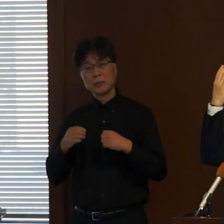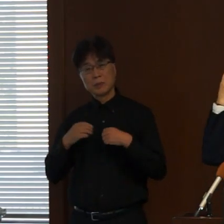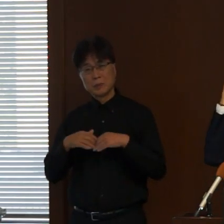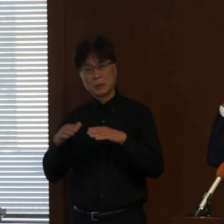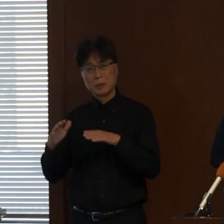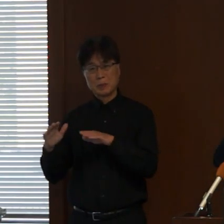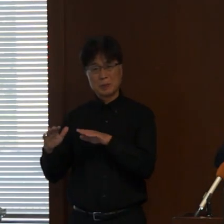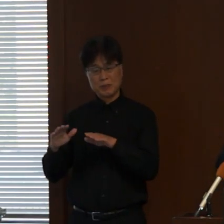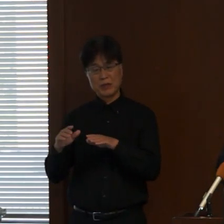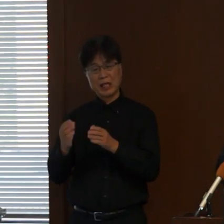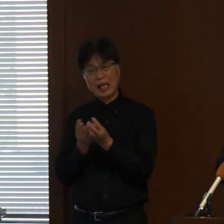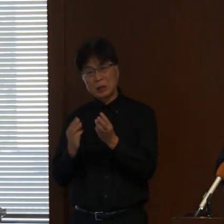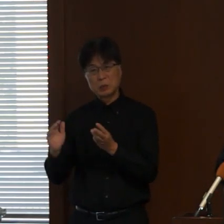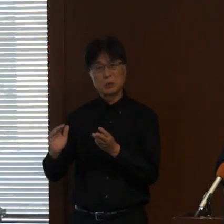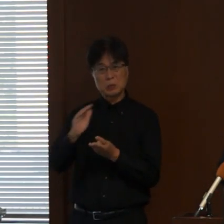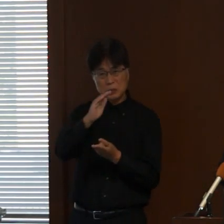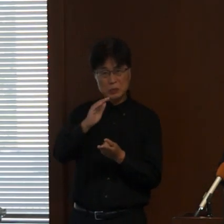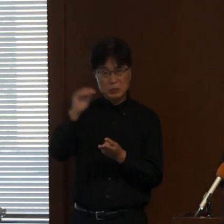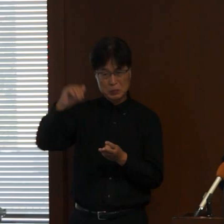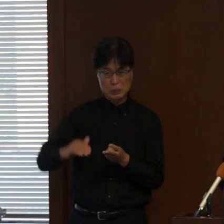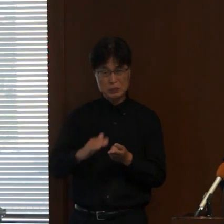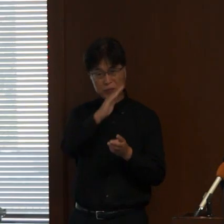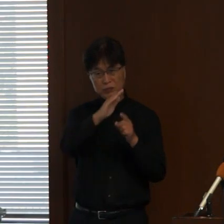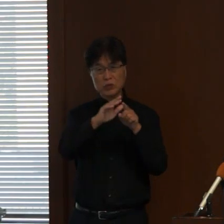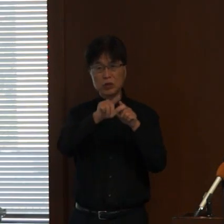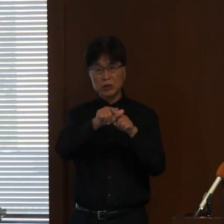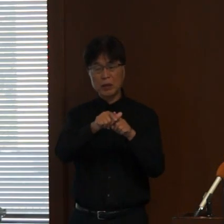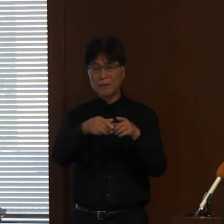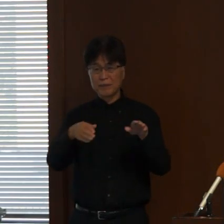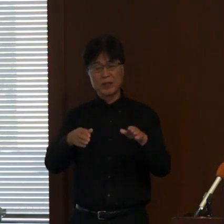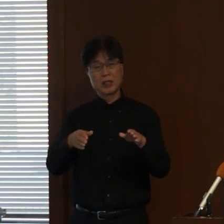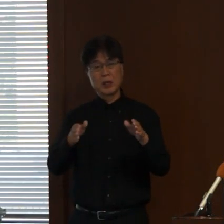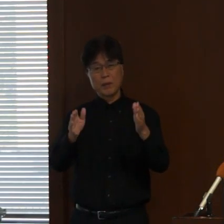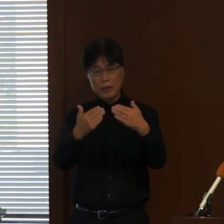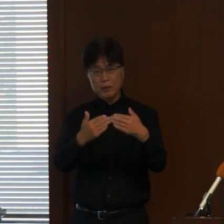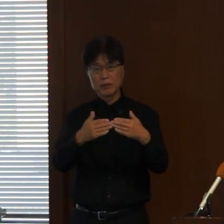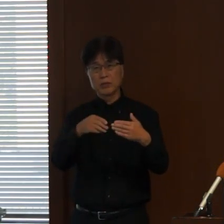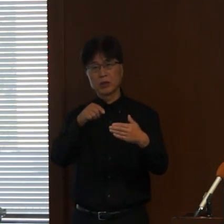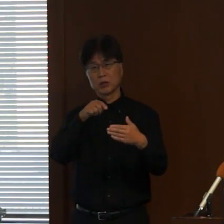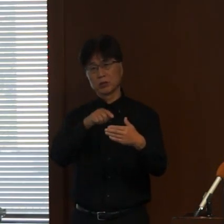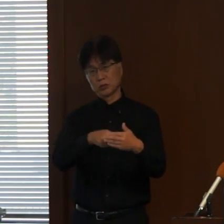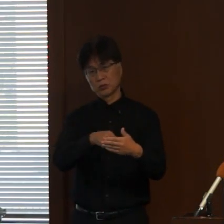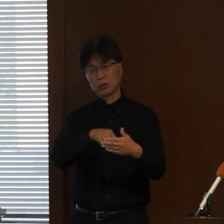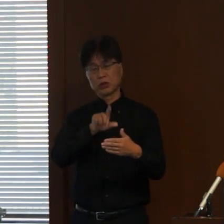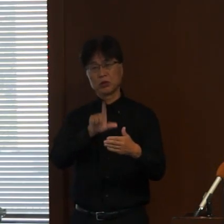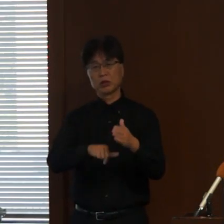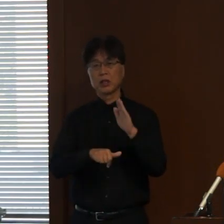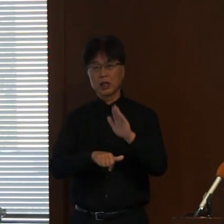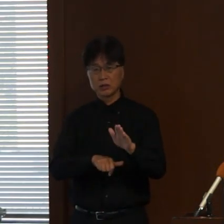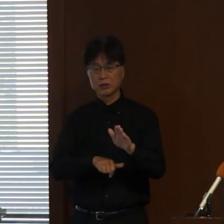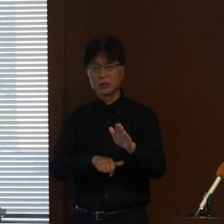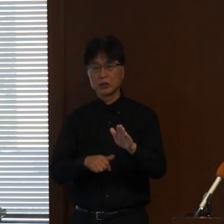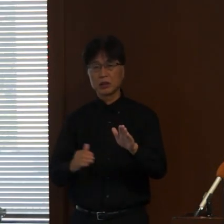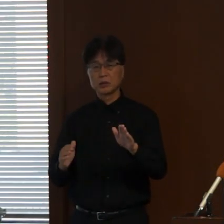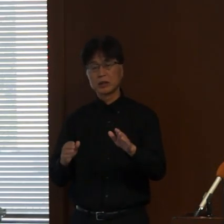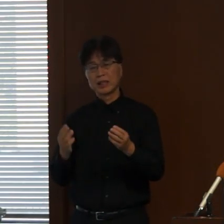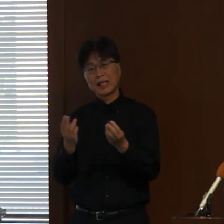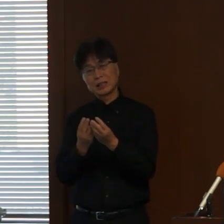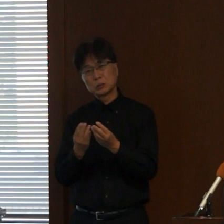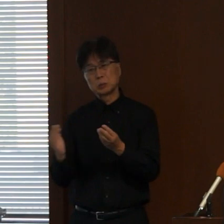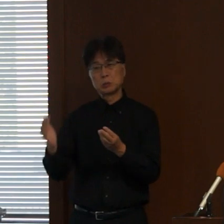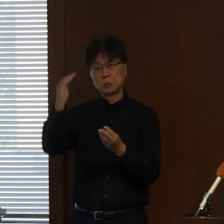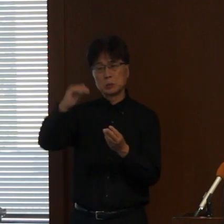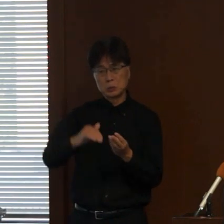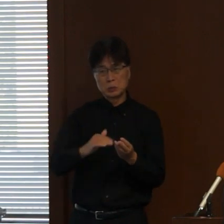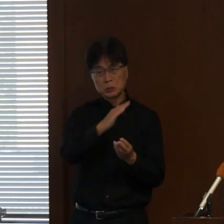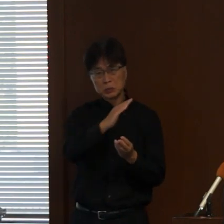とかにはビシャッと締めなければいけないタイミングってあると思うので、そのあたりのメリハリが必要なんだろうと